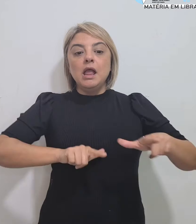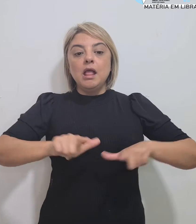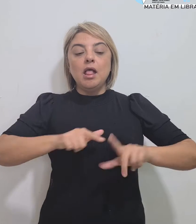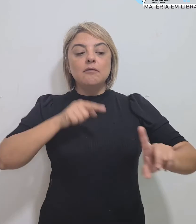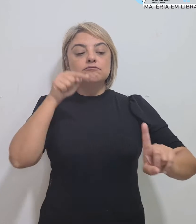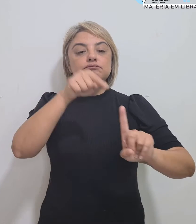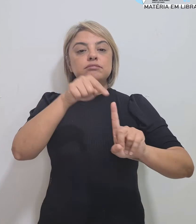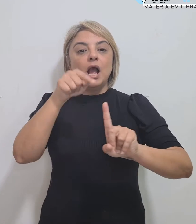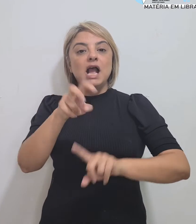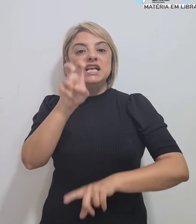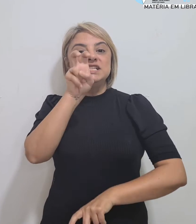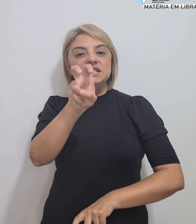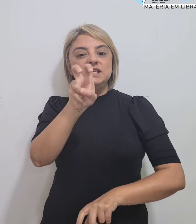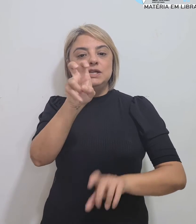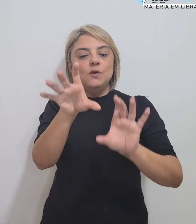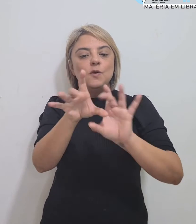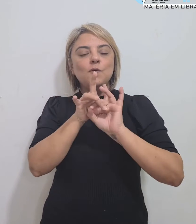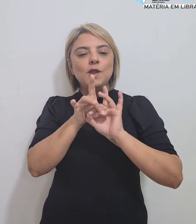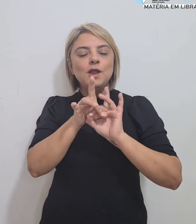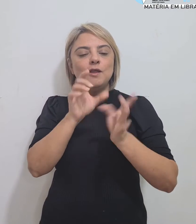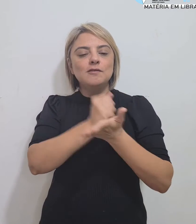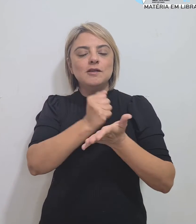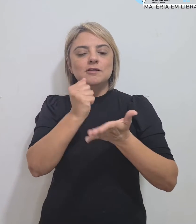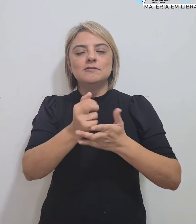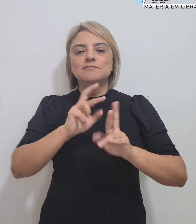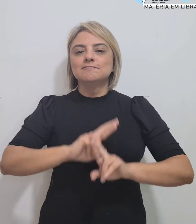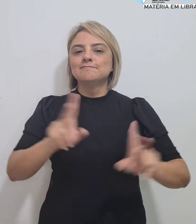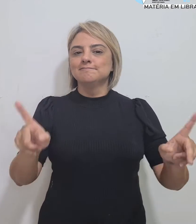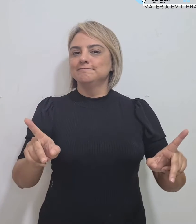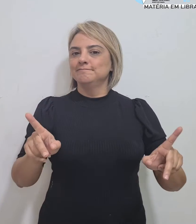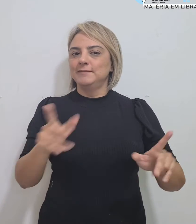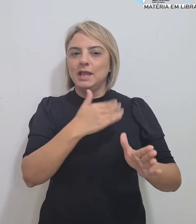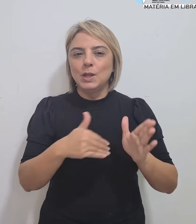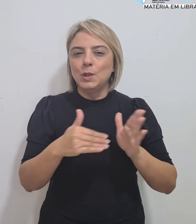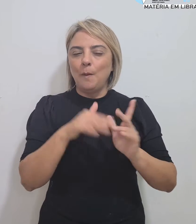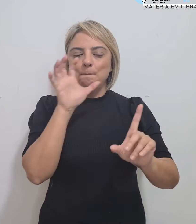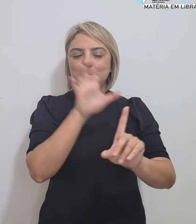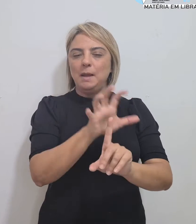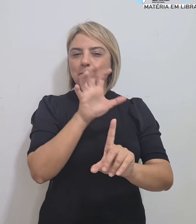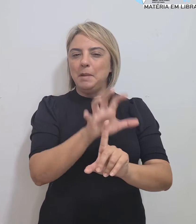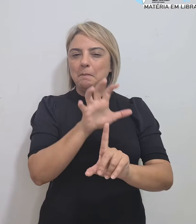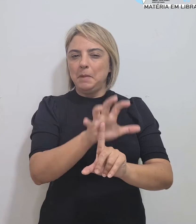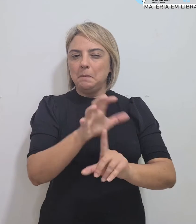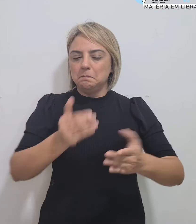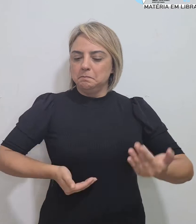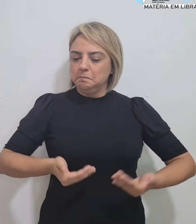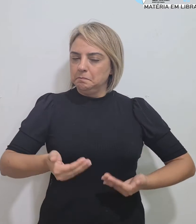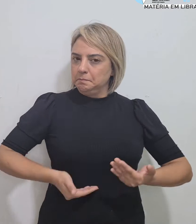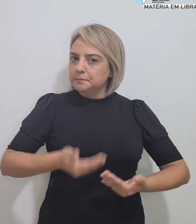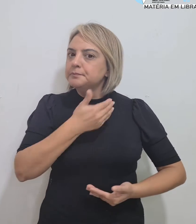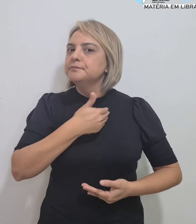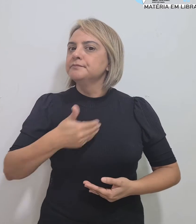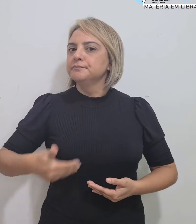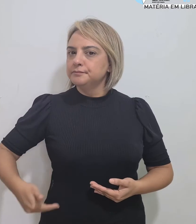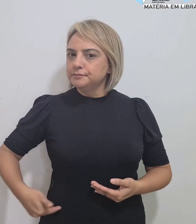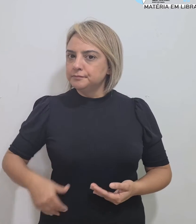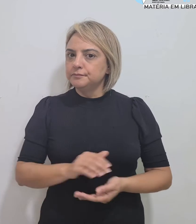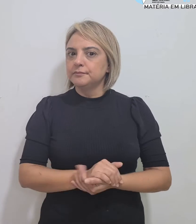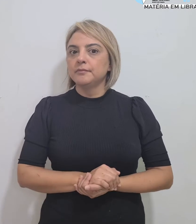e cria cinco vínculos distintos de contratação. Tudo isso impacta na prestação de serviços públicos.